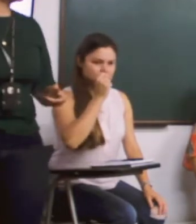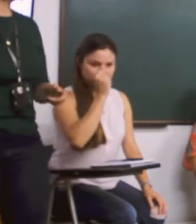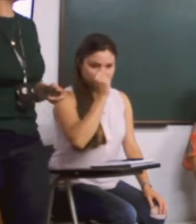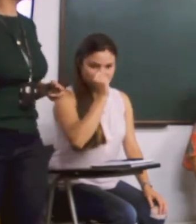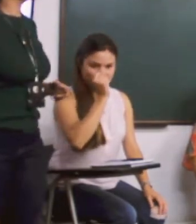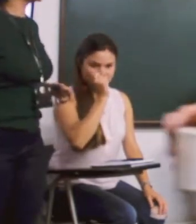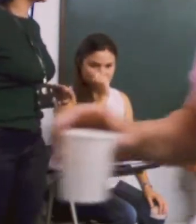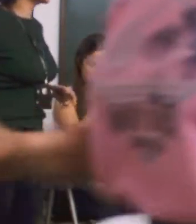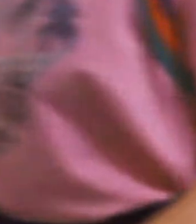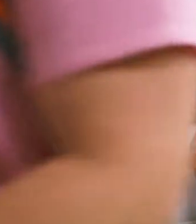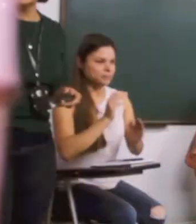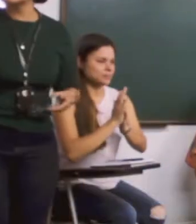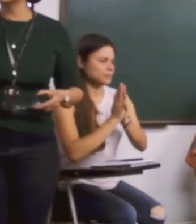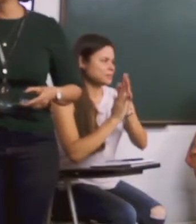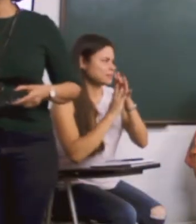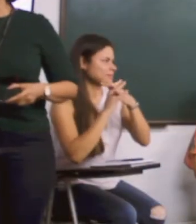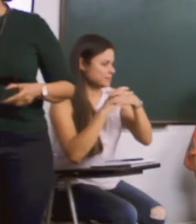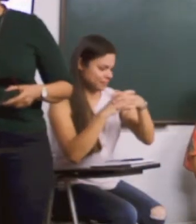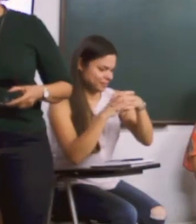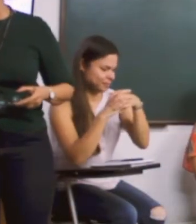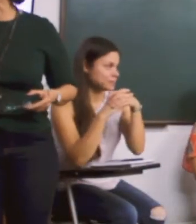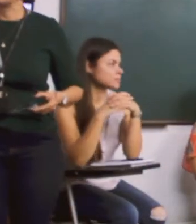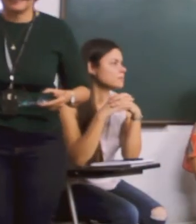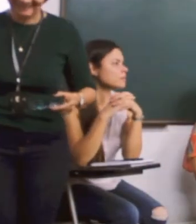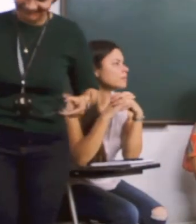La silla verde va en el medio.